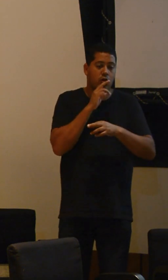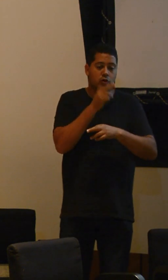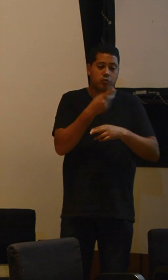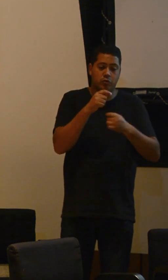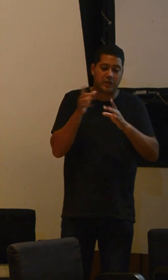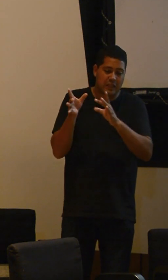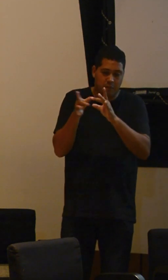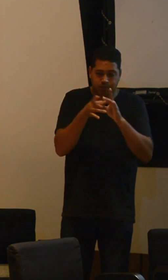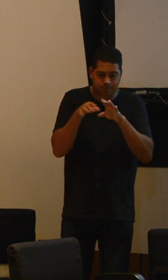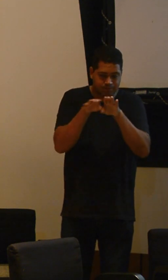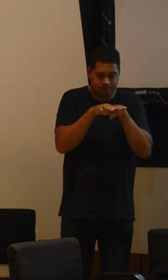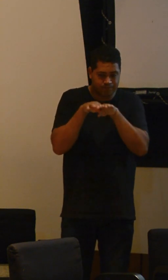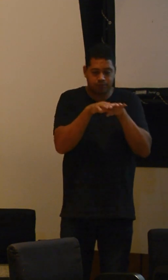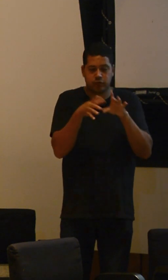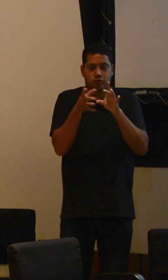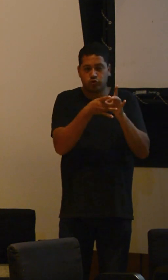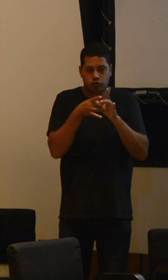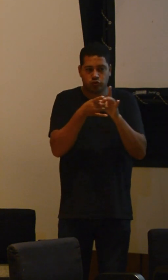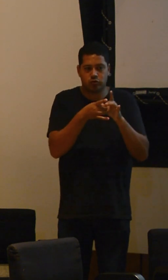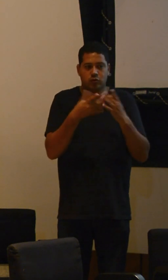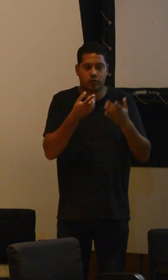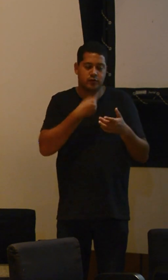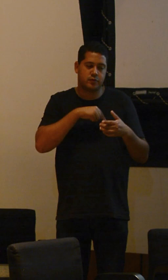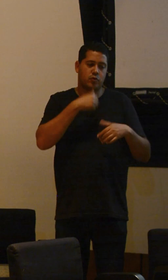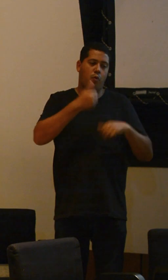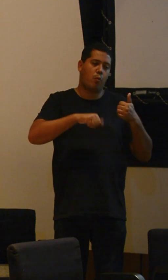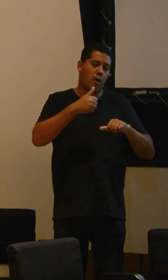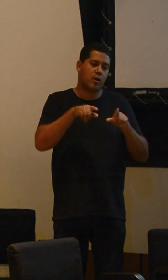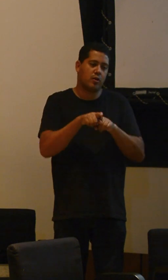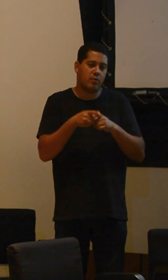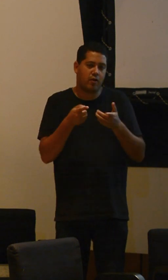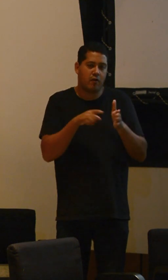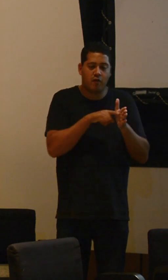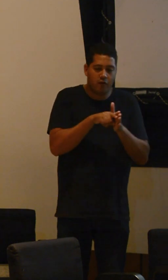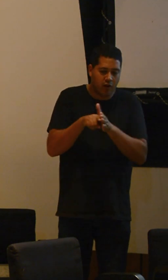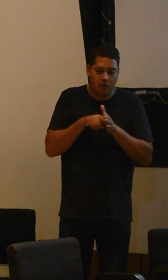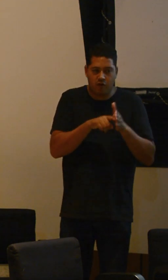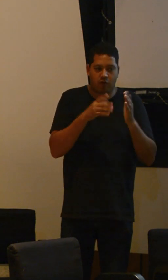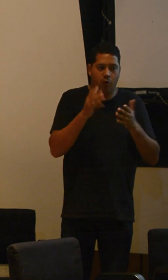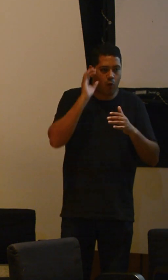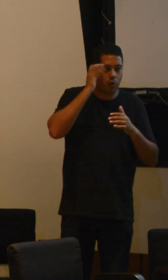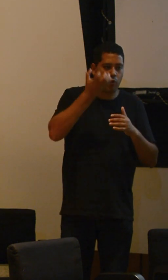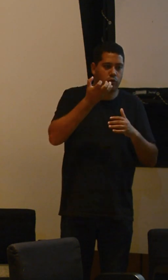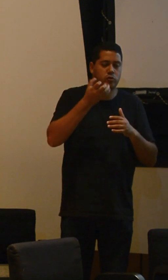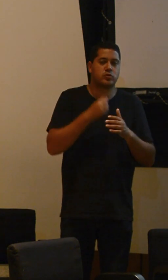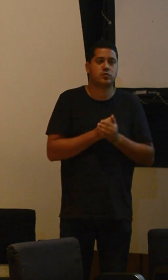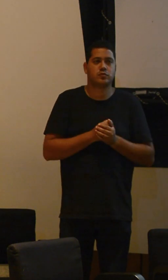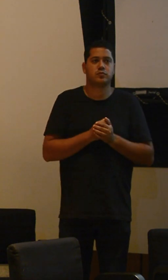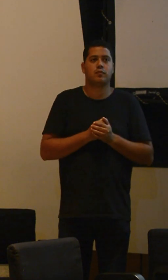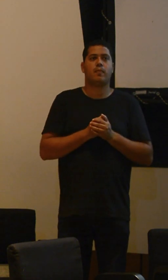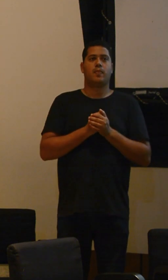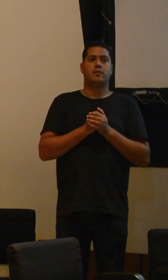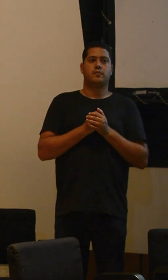vai comparar e verificar qual que é a conclusão do diagnóstico dessa criança.